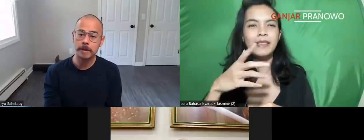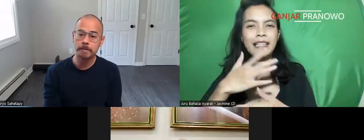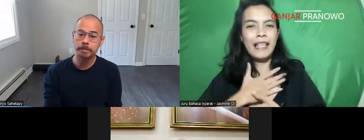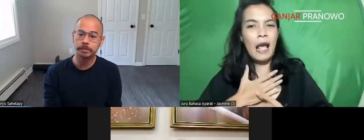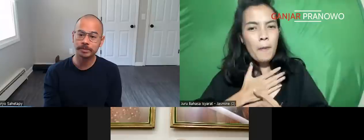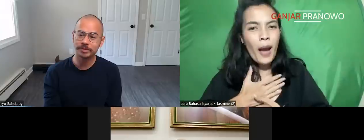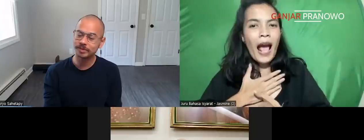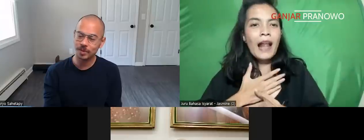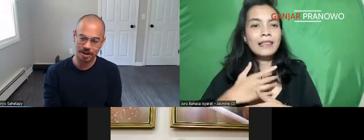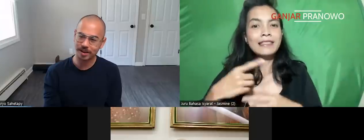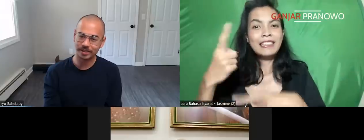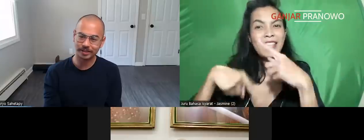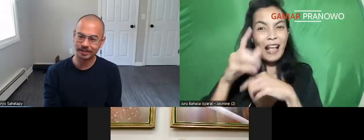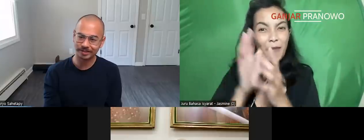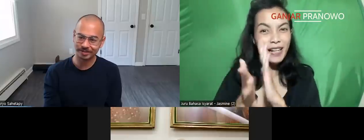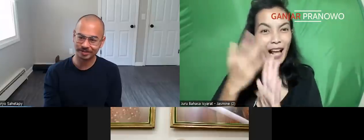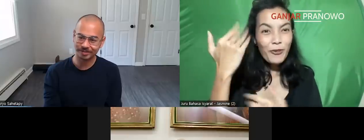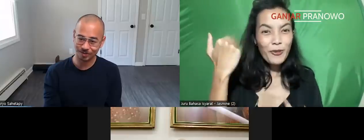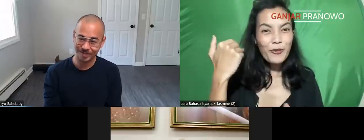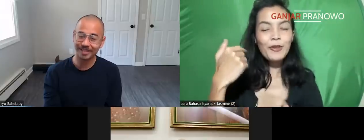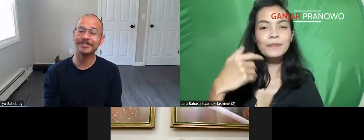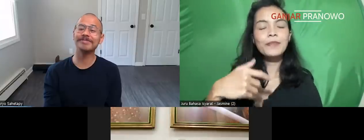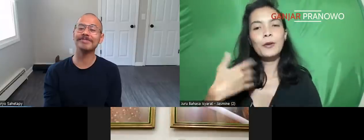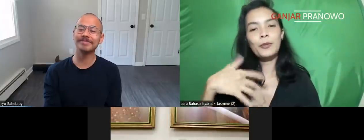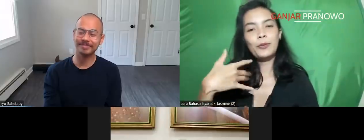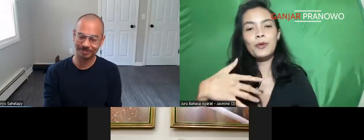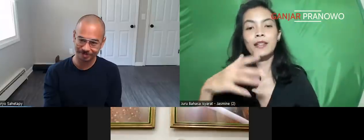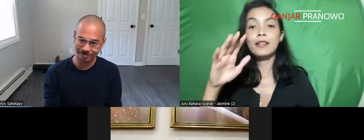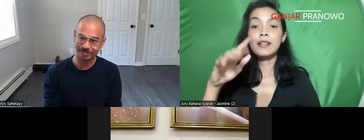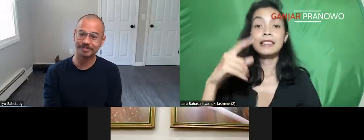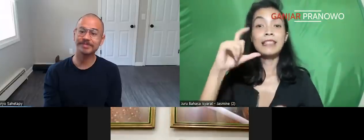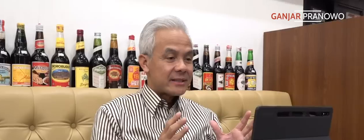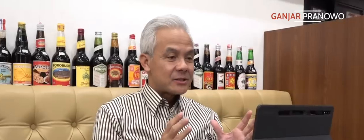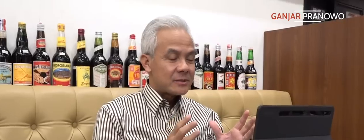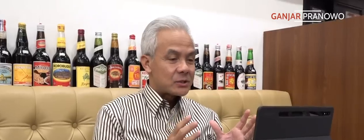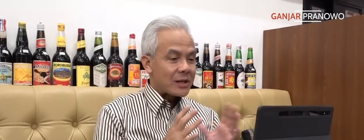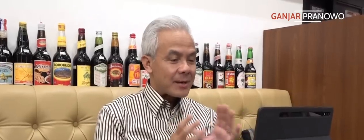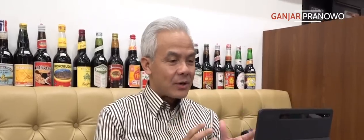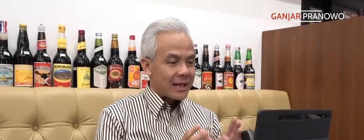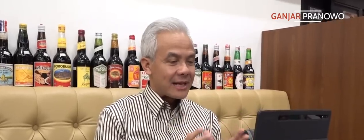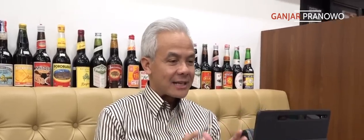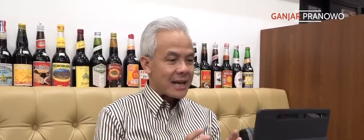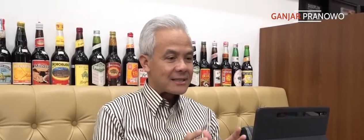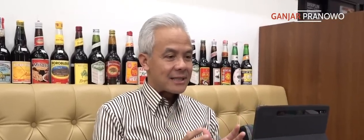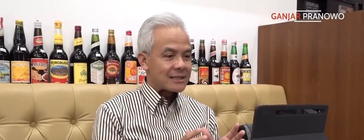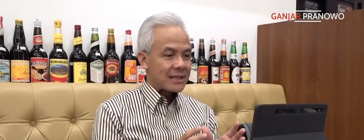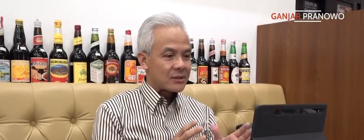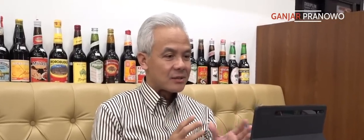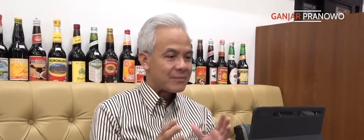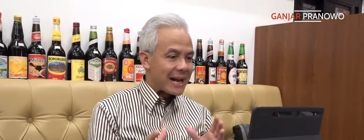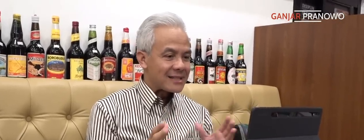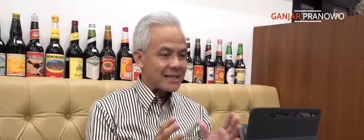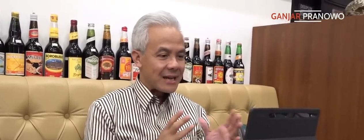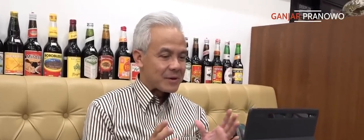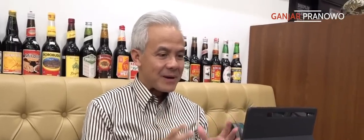bercerita ke saya waktu itu wah semua mindsetnya sudah bagus sorya boleh enggak dikasih